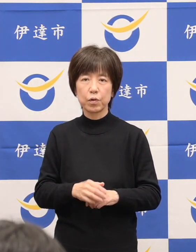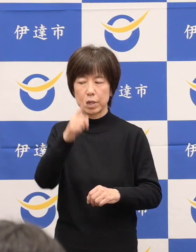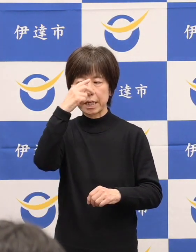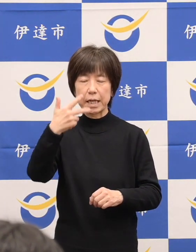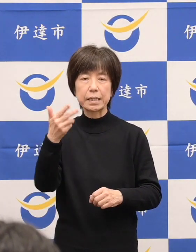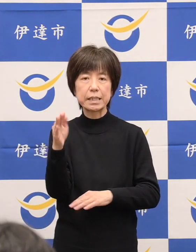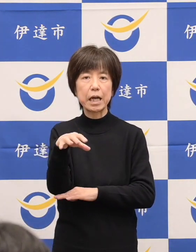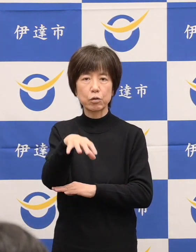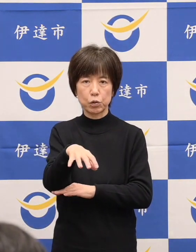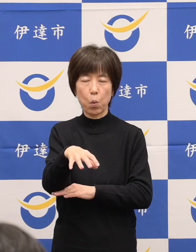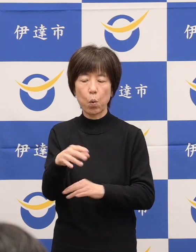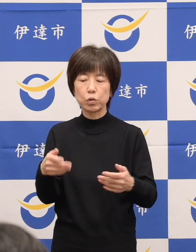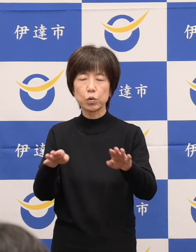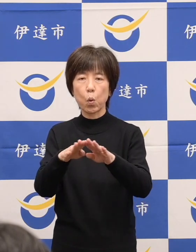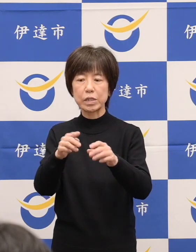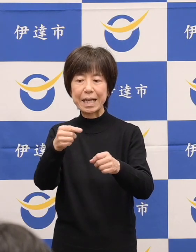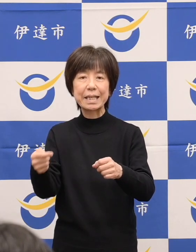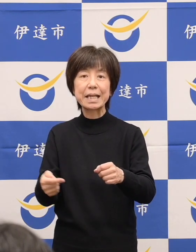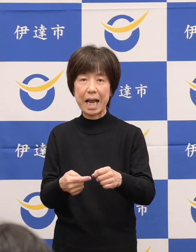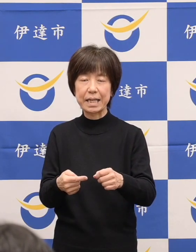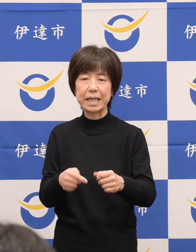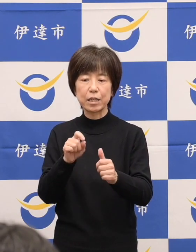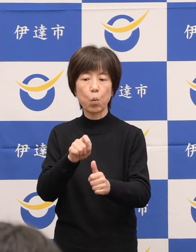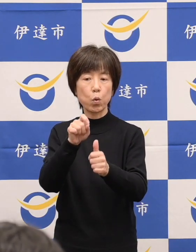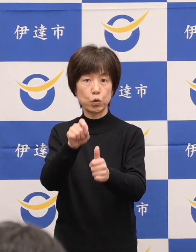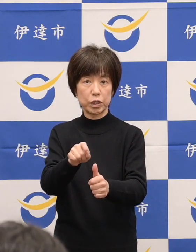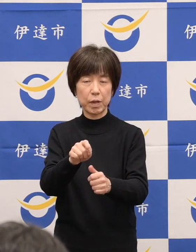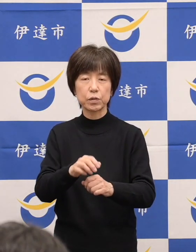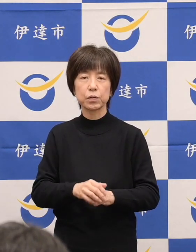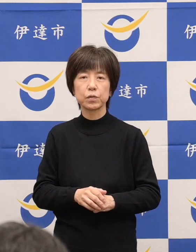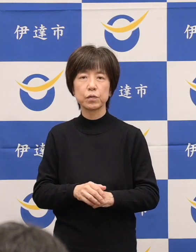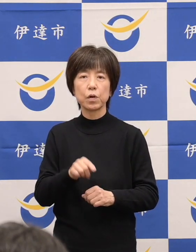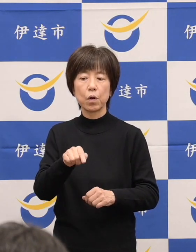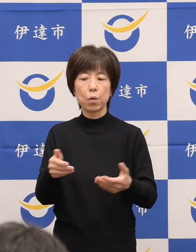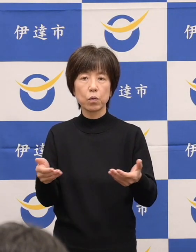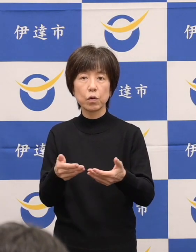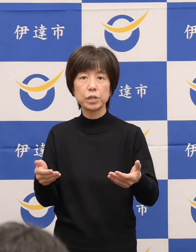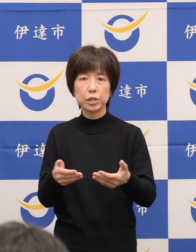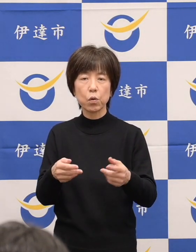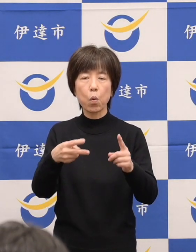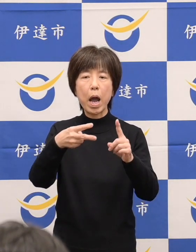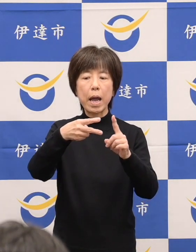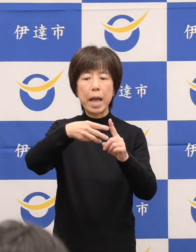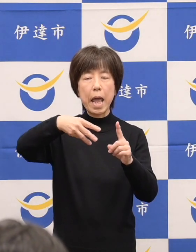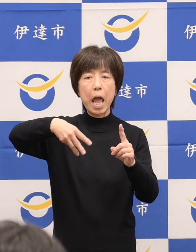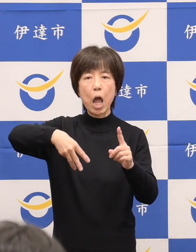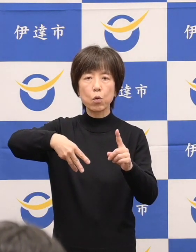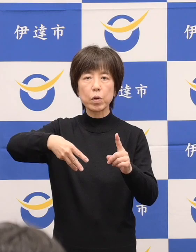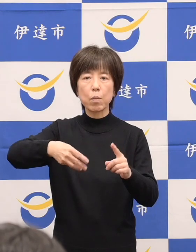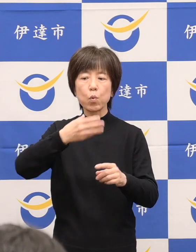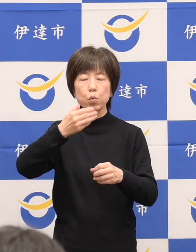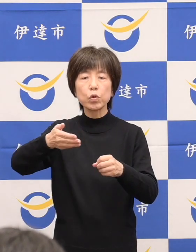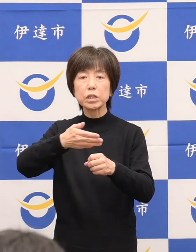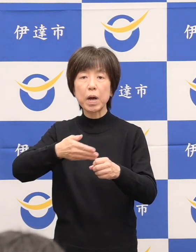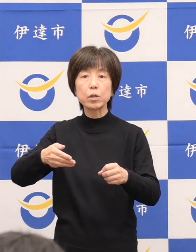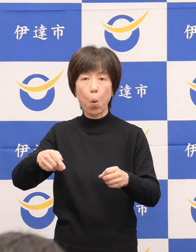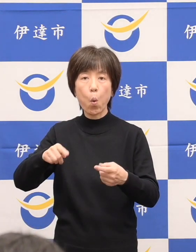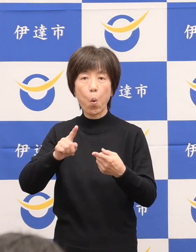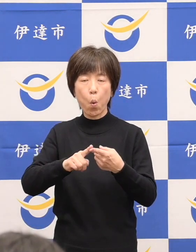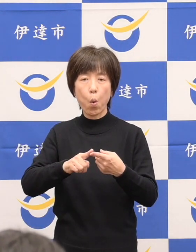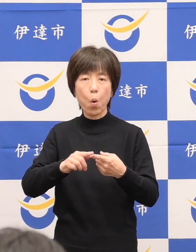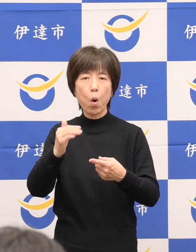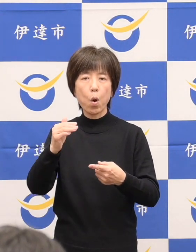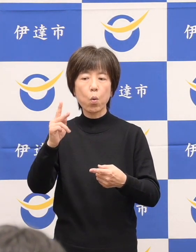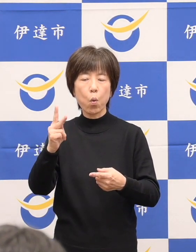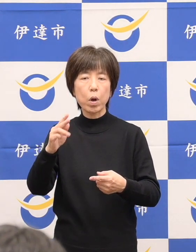所本庁舎1階に導入をしてまいります。この事業は FM 福島とコカ・コーラ・ボトラーズ・ジャパ